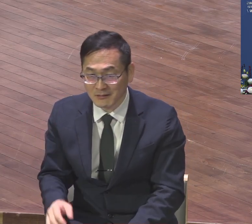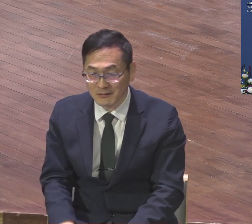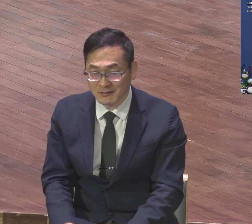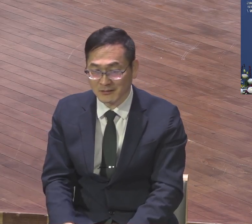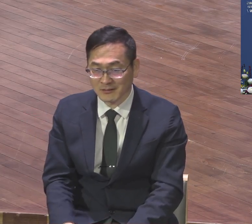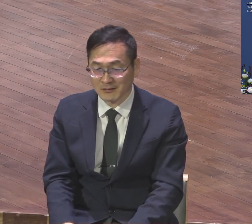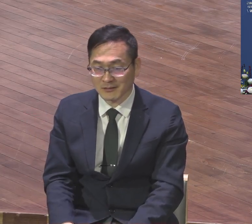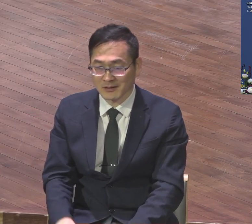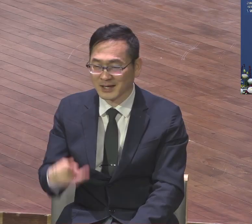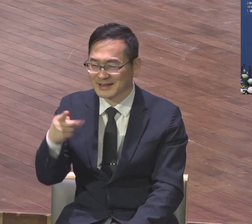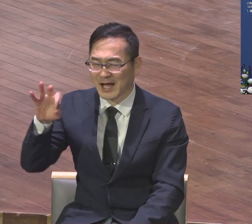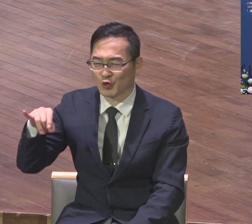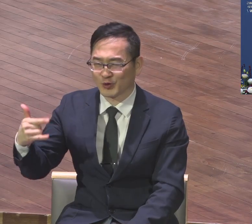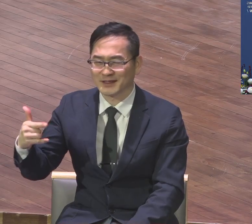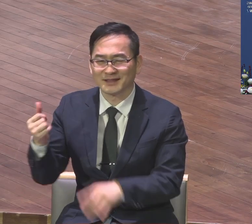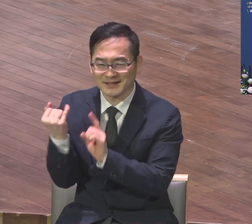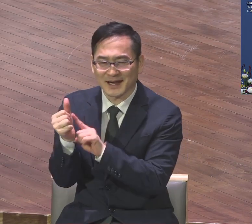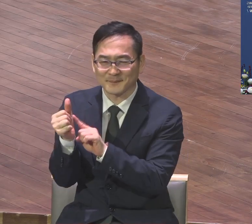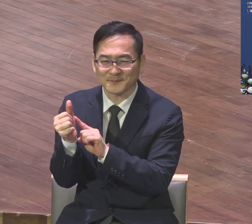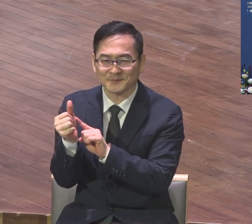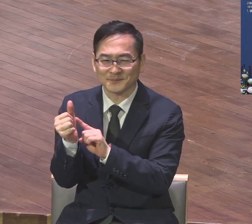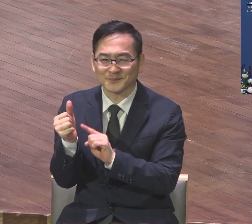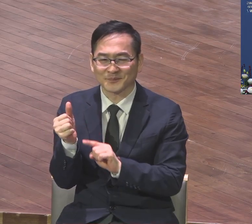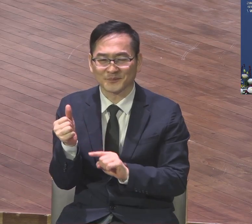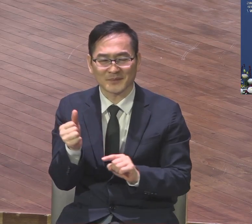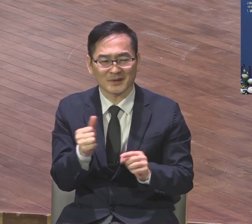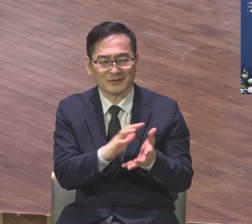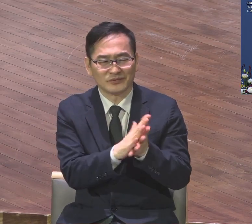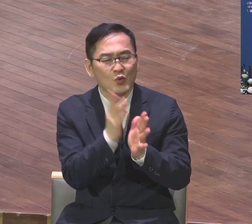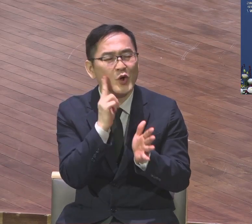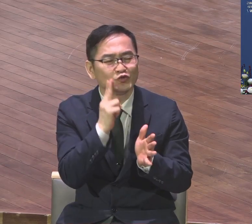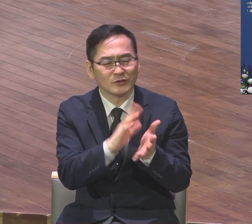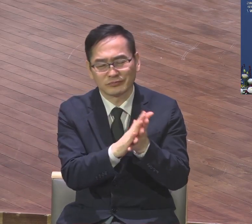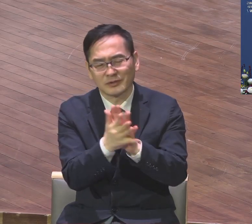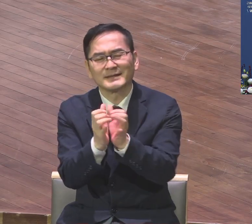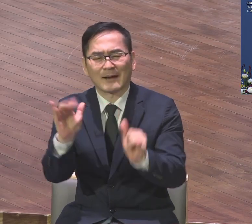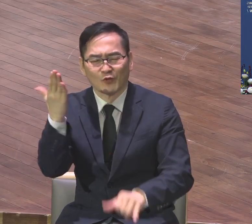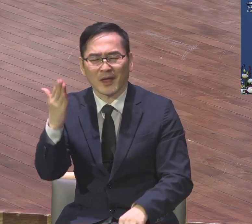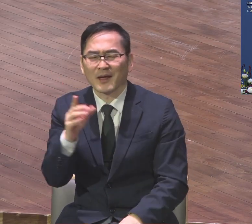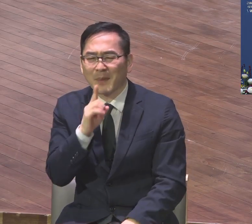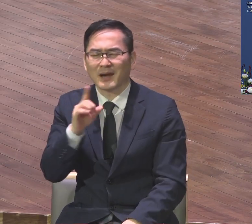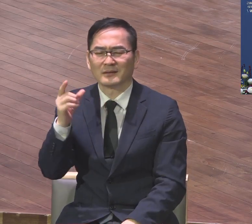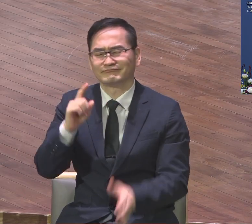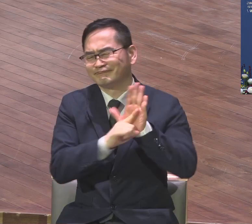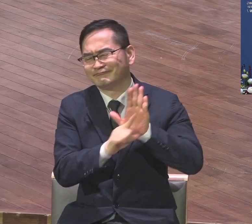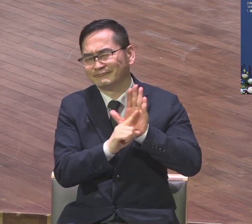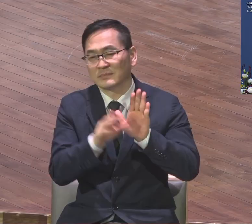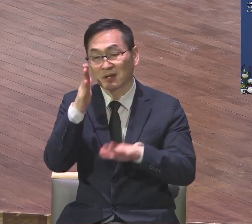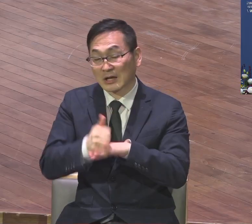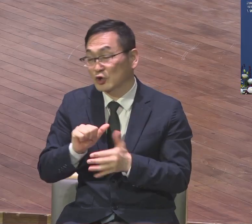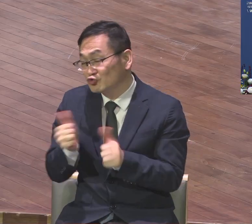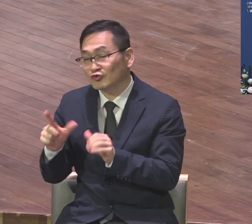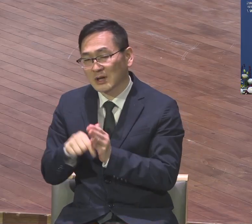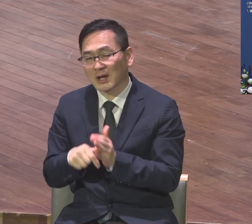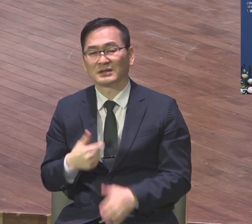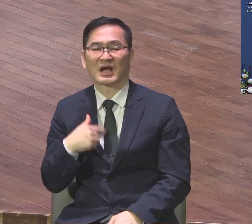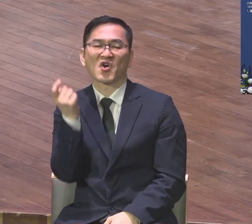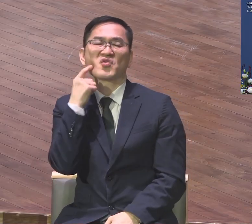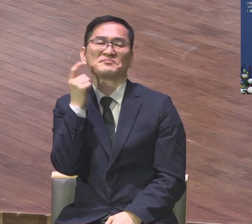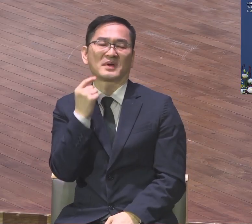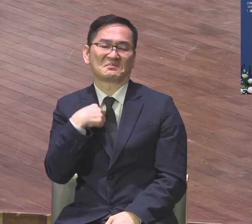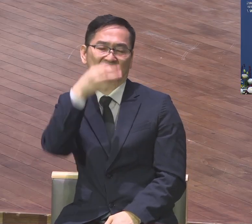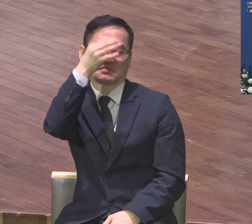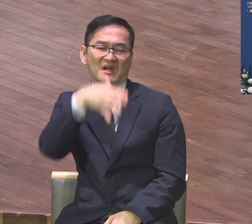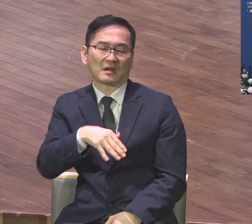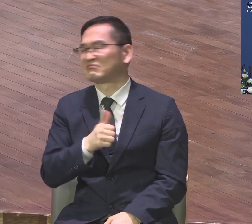찰스 다윈도 죽으면서 내가 거짓말했다 그랬어요. 여러분, 그렇게 지금 학교에서